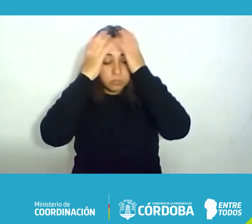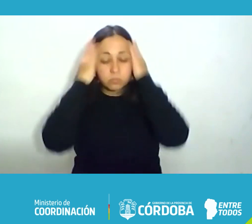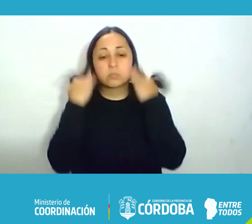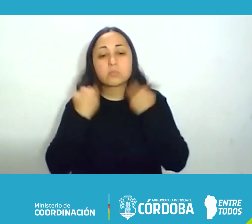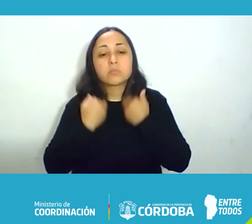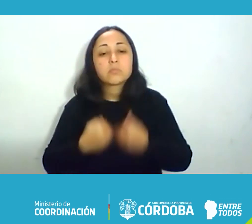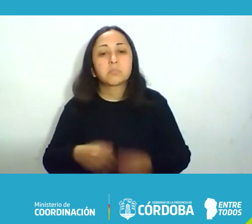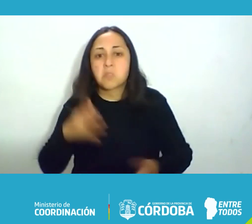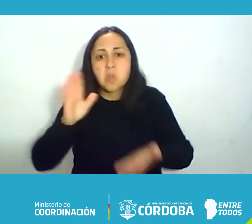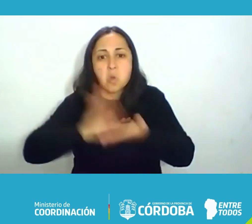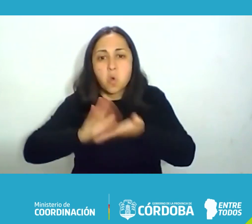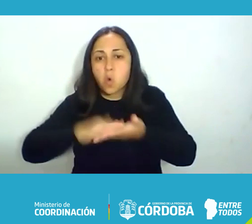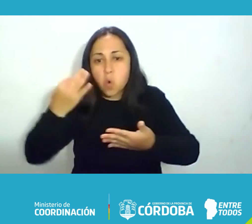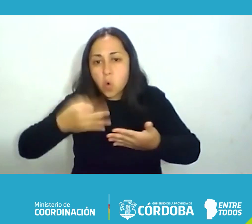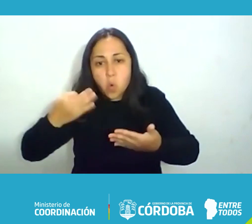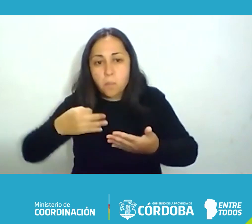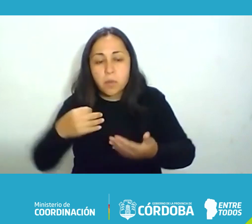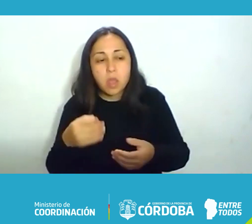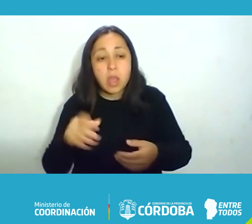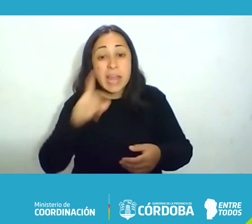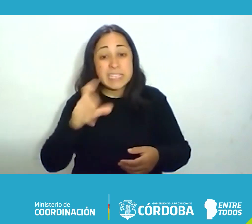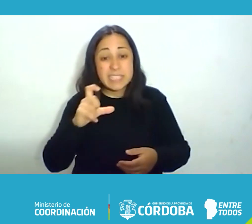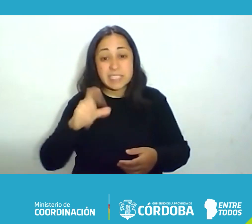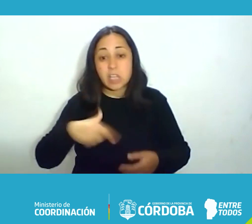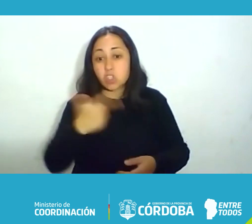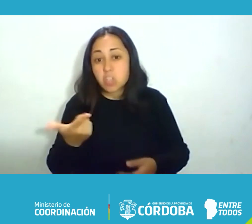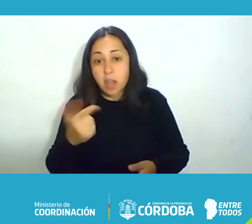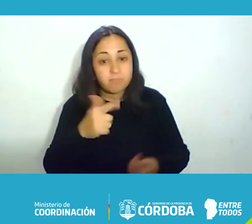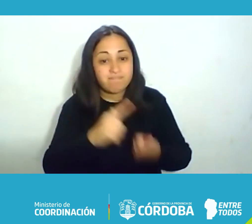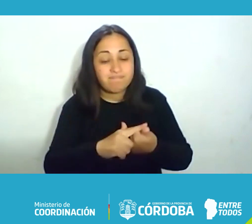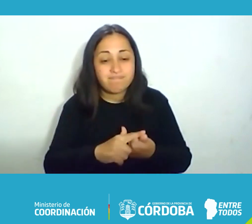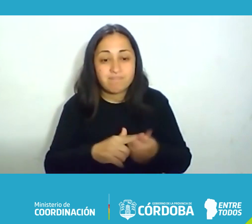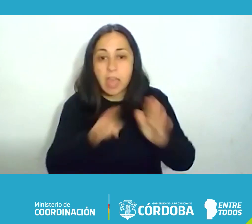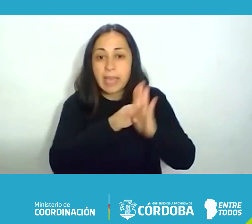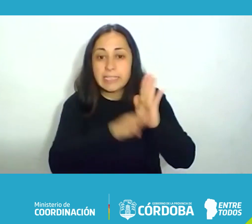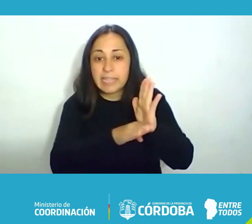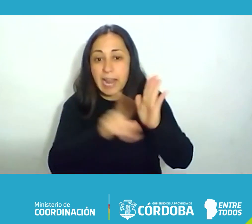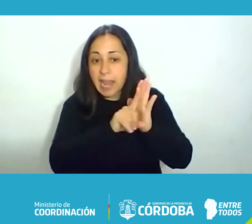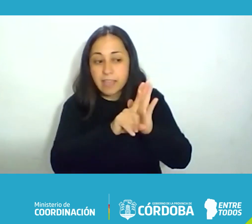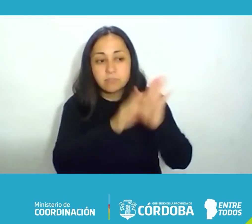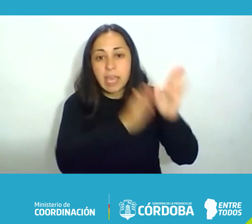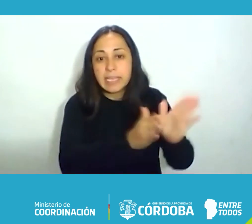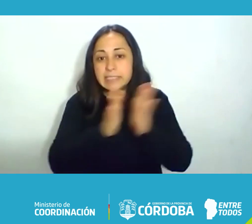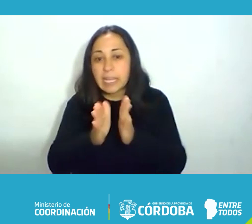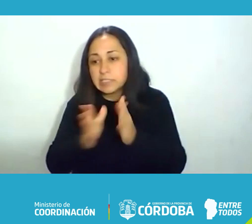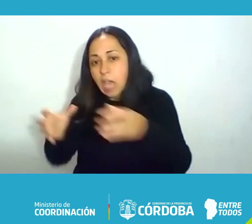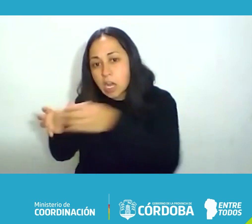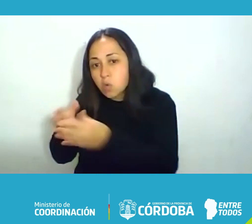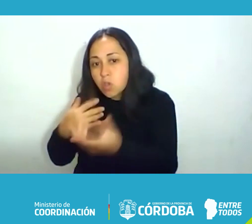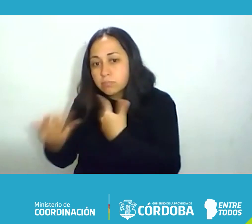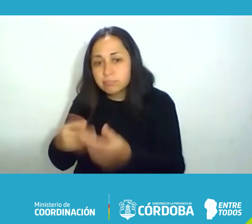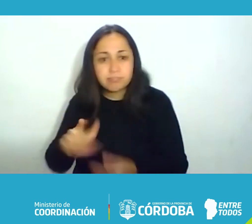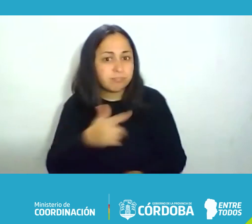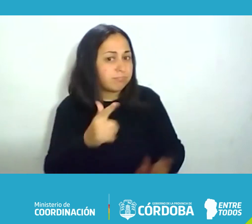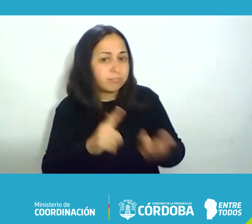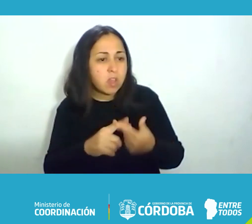indemnizaciones, entiendo que dicen, no se cumplieron. El proyecto no cuenta con licencia social ni se cuenta con las instancias establecidas en la ley. No se han hecho reuniones con la población. El Estado